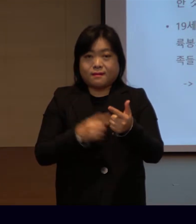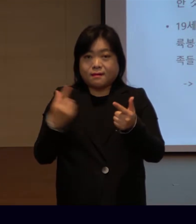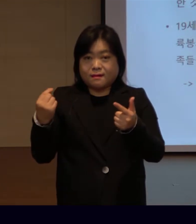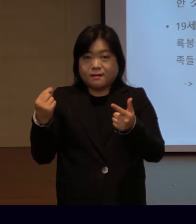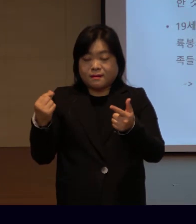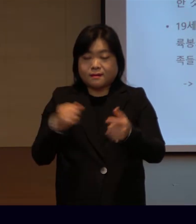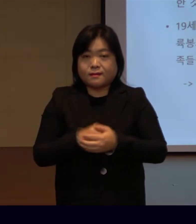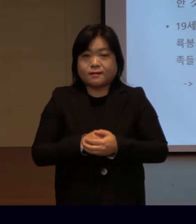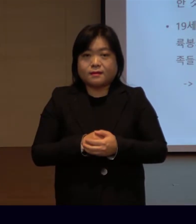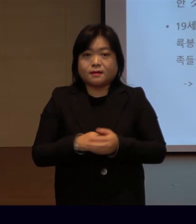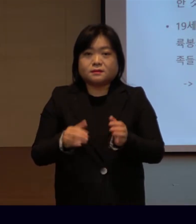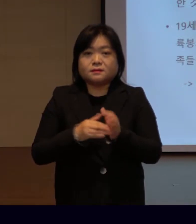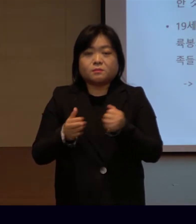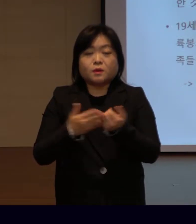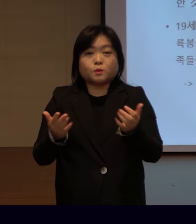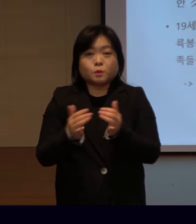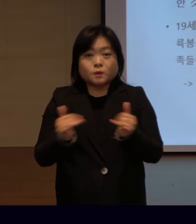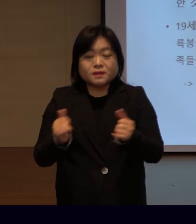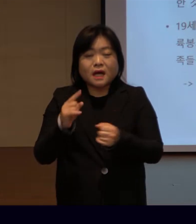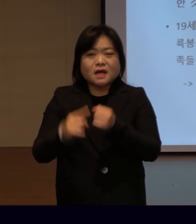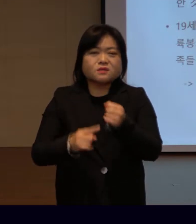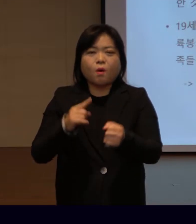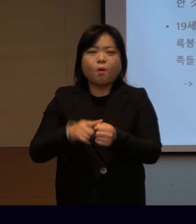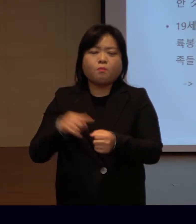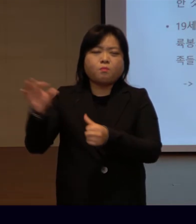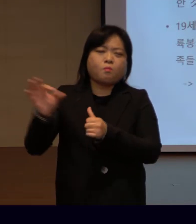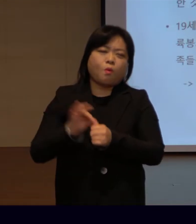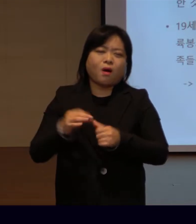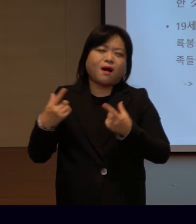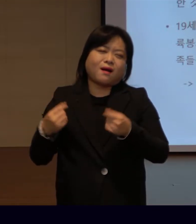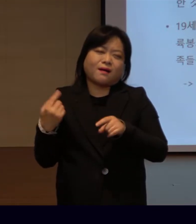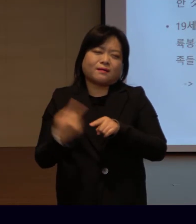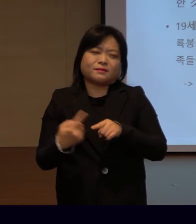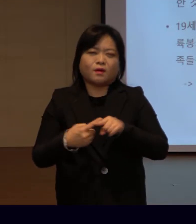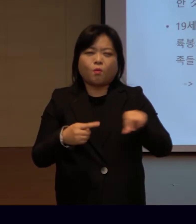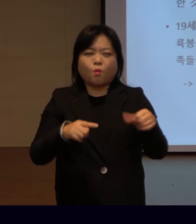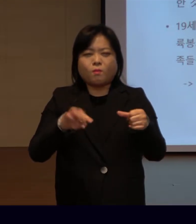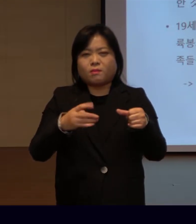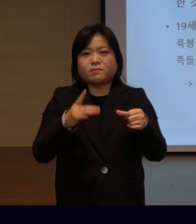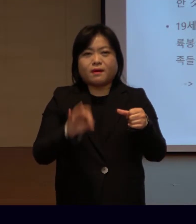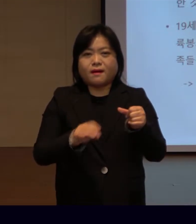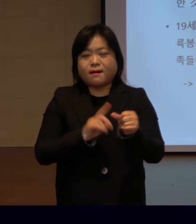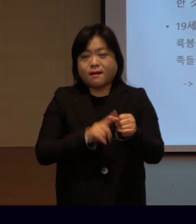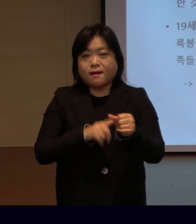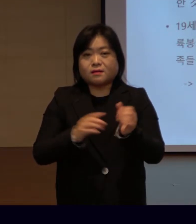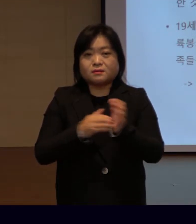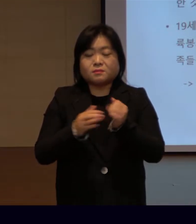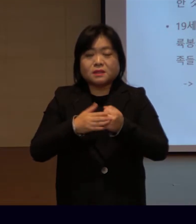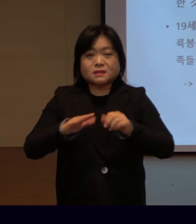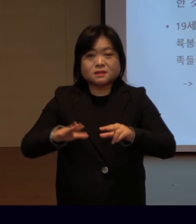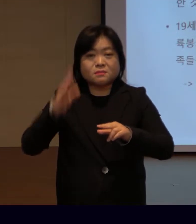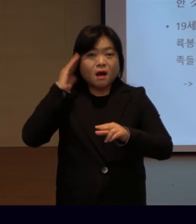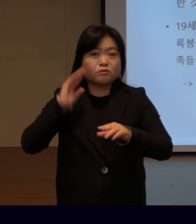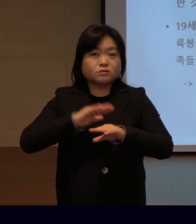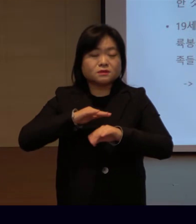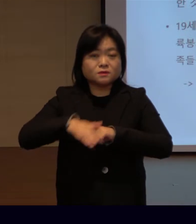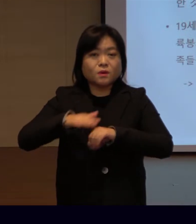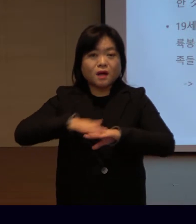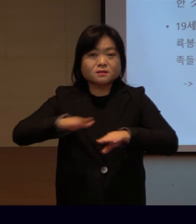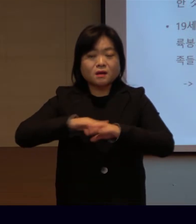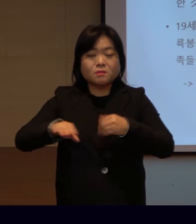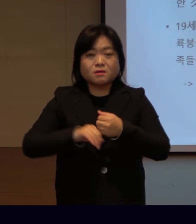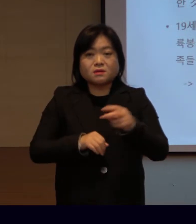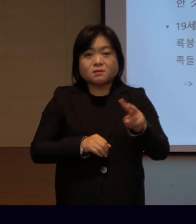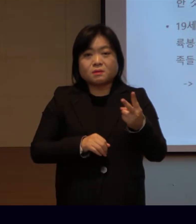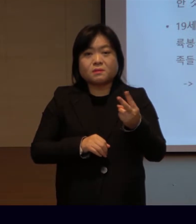그러니까 노동자들의 연봉에 해당하는 그러니까 지금 우리식으로 굳이 해석을 하자면 뭐 200만 원, 300만